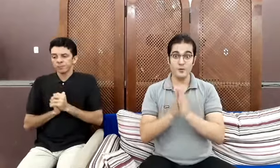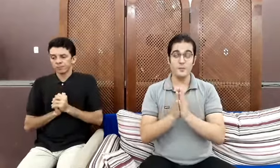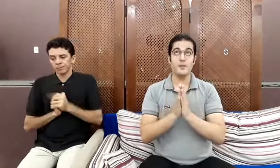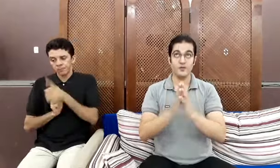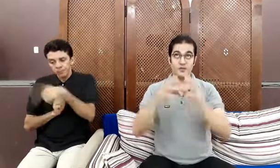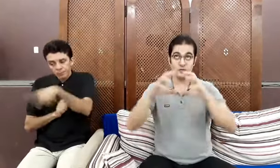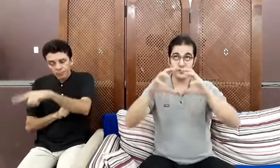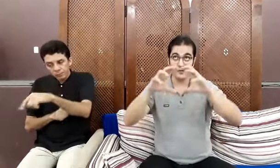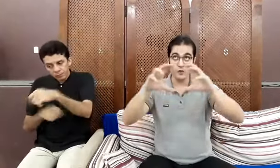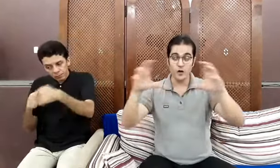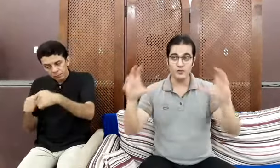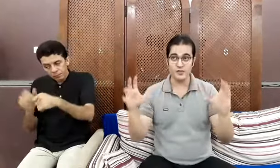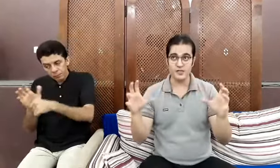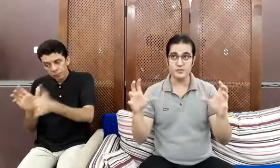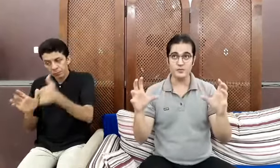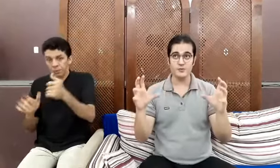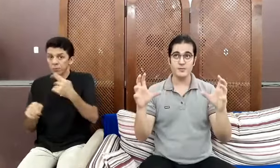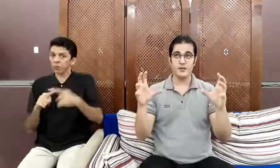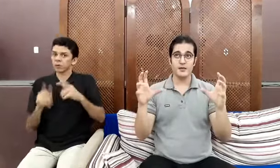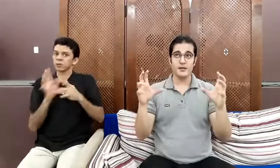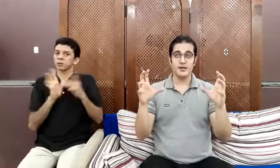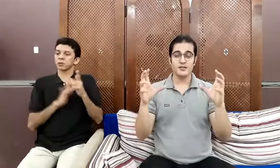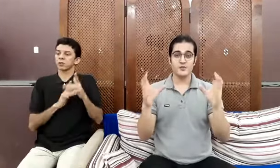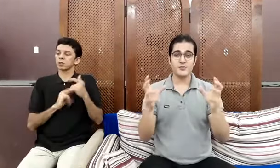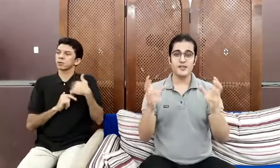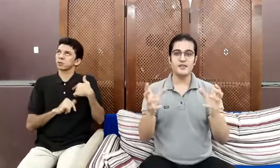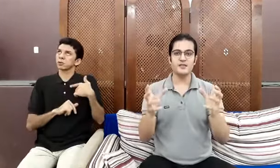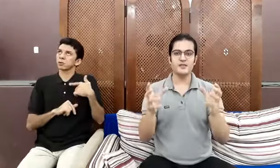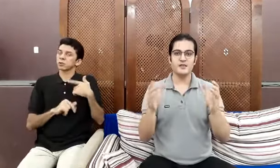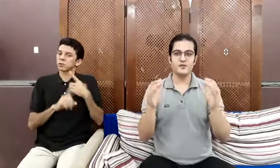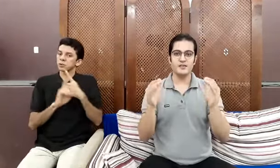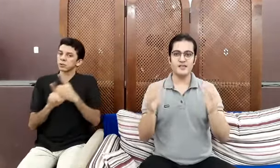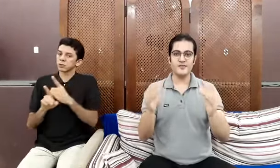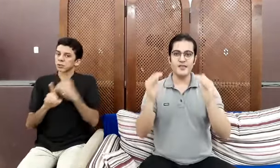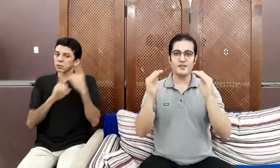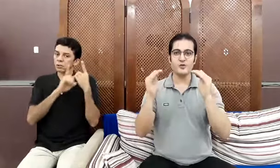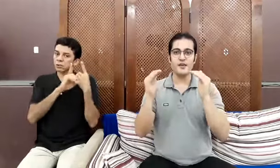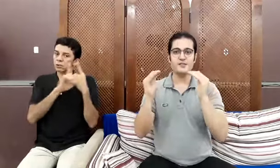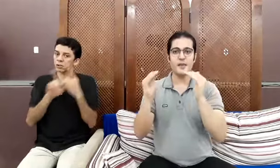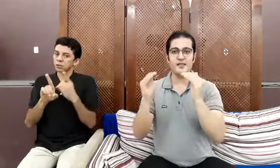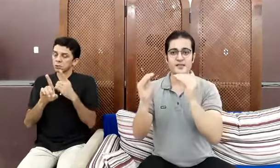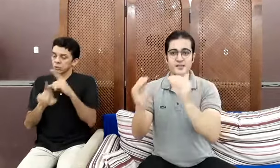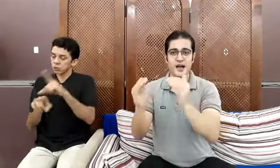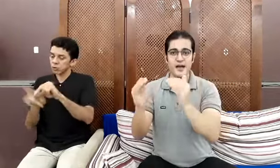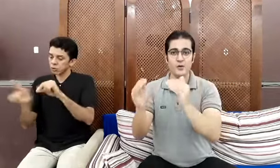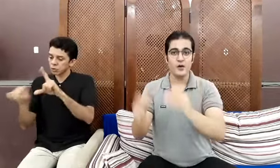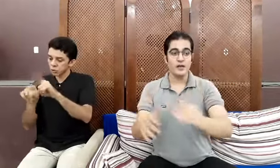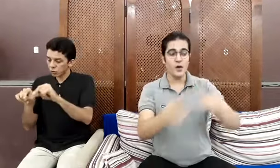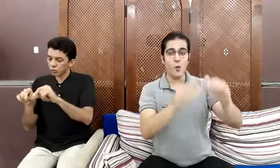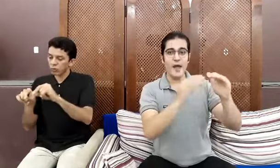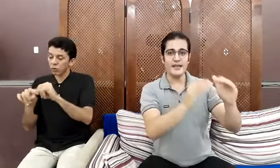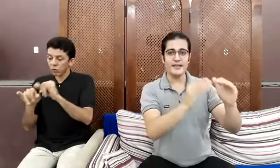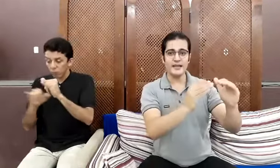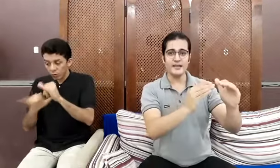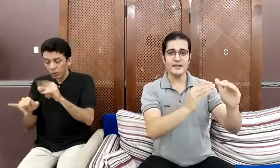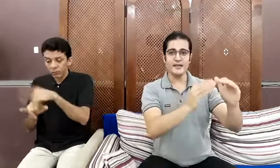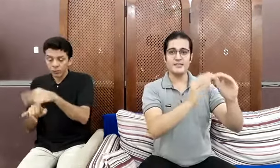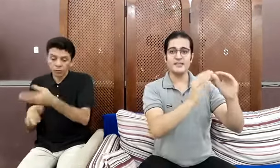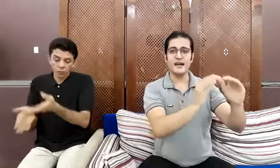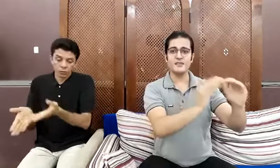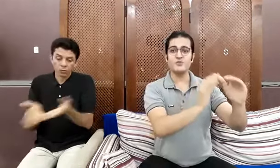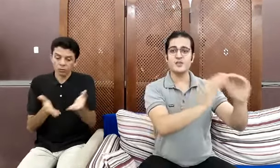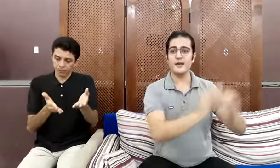primeiro, depois que Jesus escolhe os discípulos, Jesus ele diz: vocês devem ir às ovelhas perdidas de Israel, não entrem